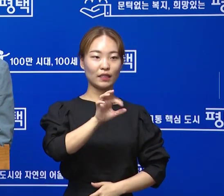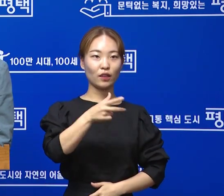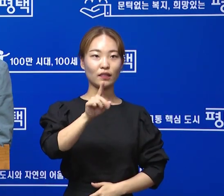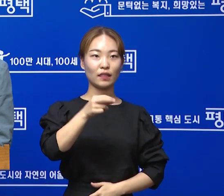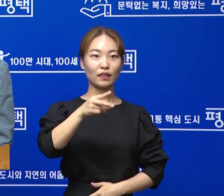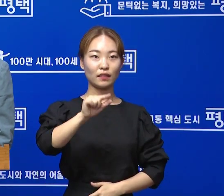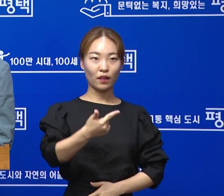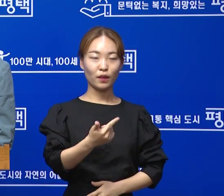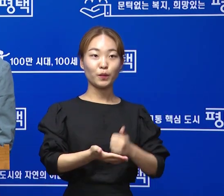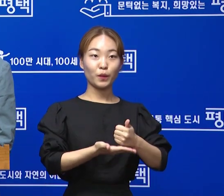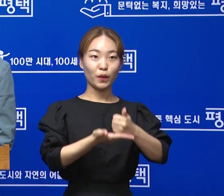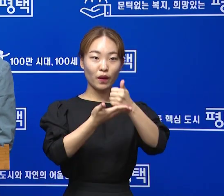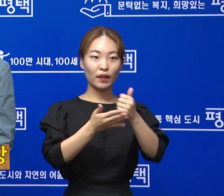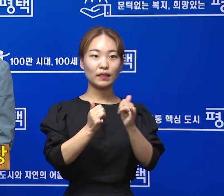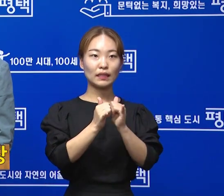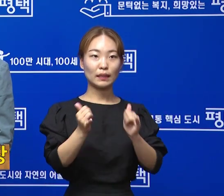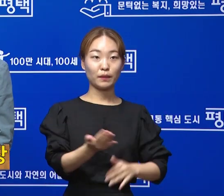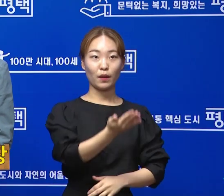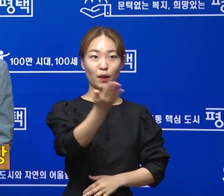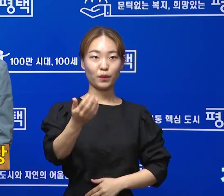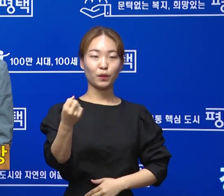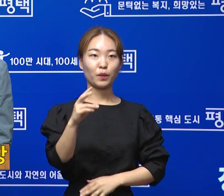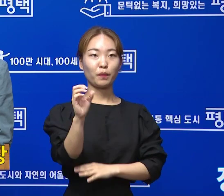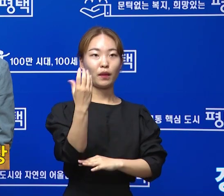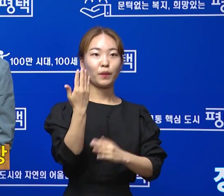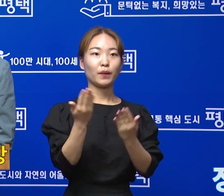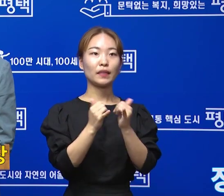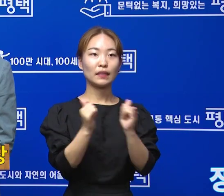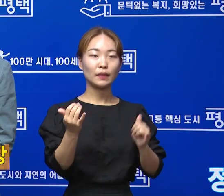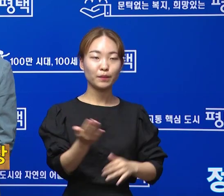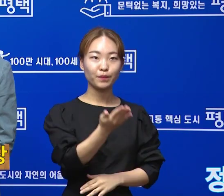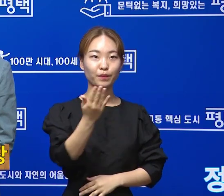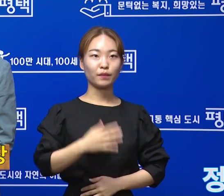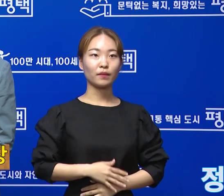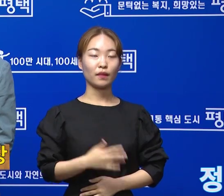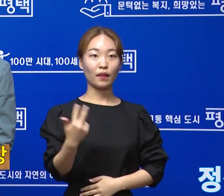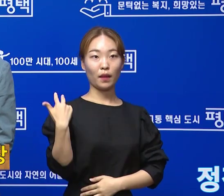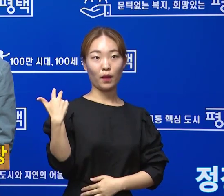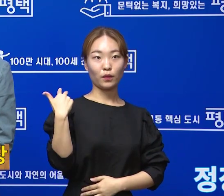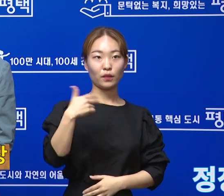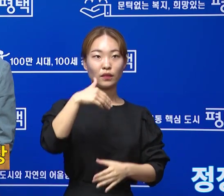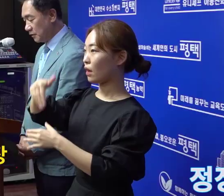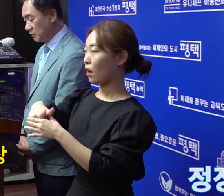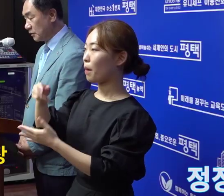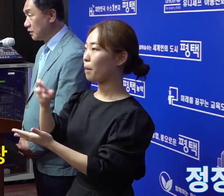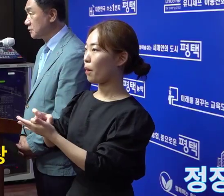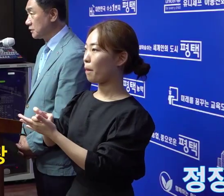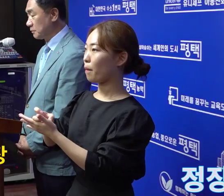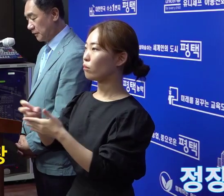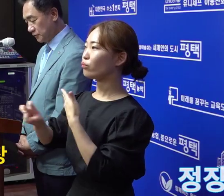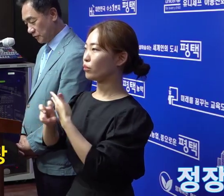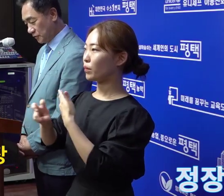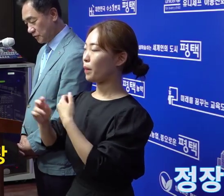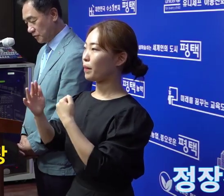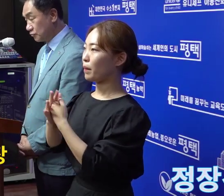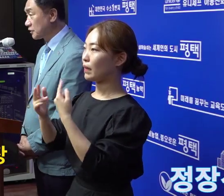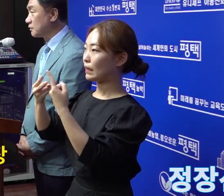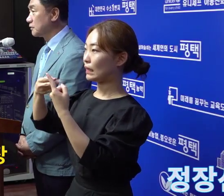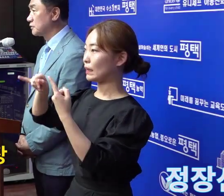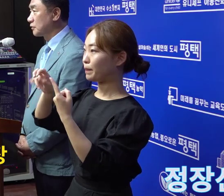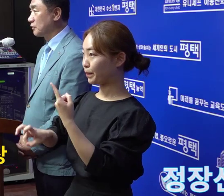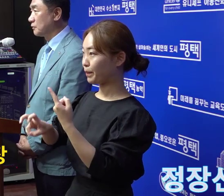정장선입니다. 존경하는 평택시민 여러분, 그리고 언론인 여러분, 저는 지난주에 선거법 위반 혐의 관련 1심 재판에서